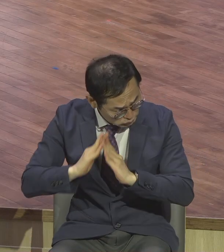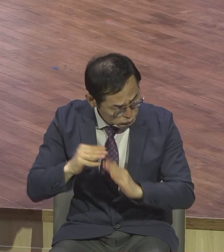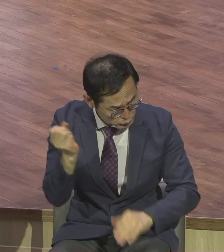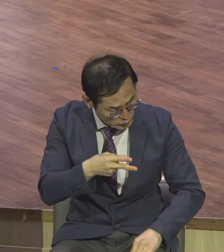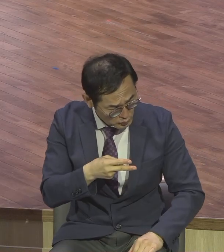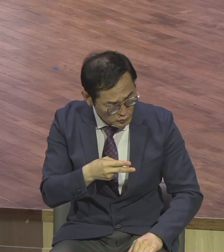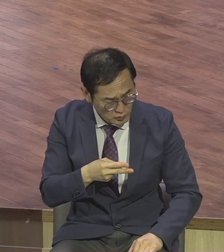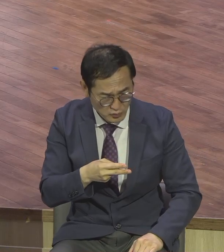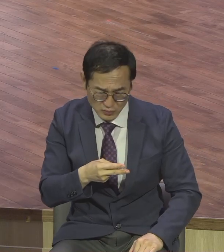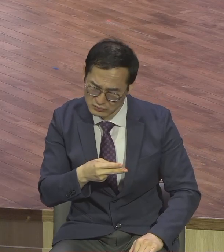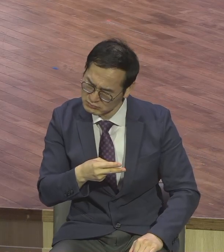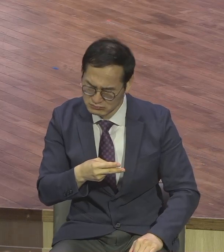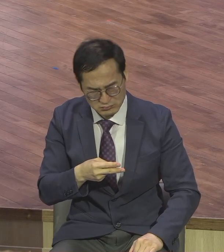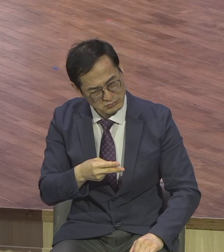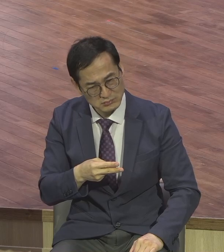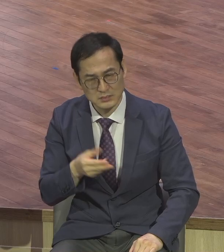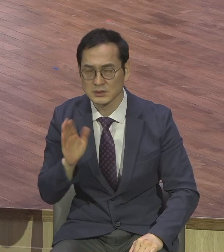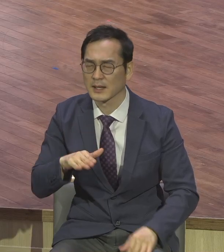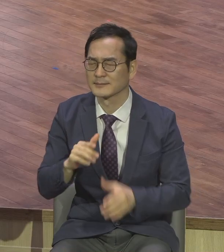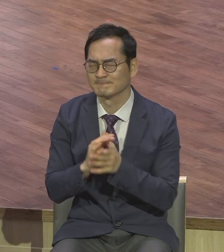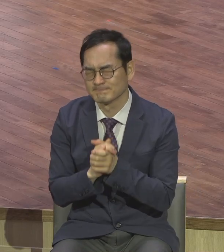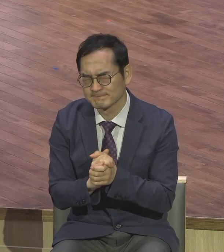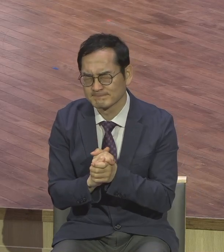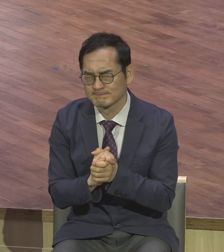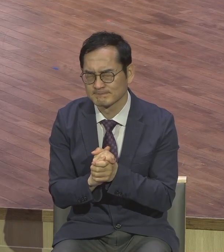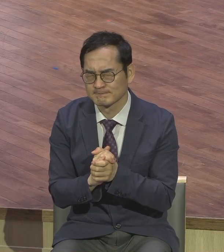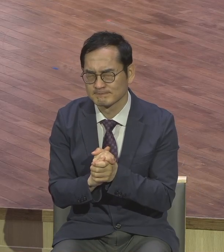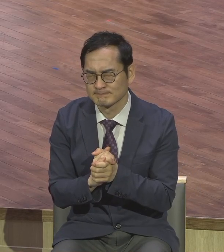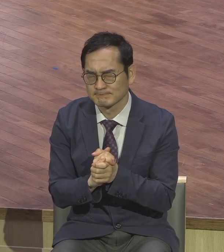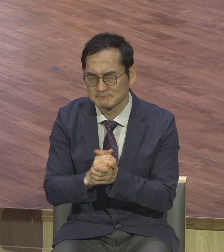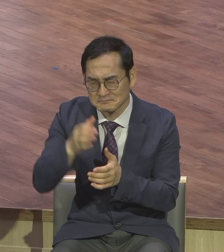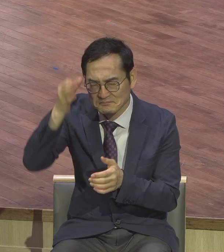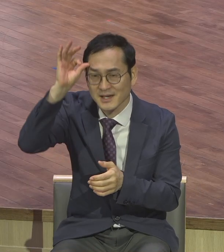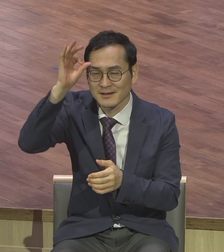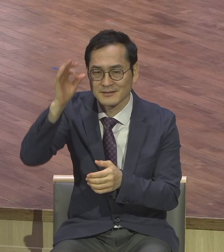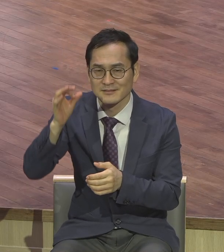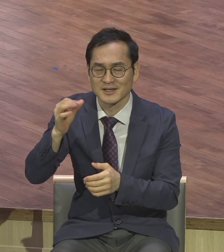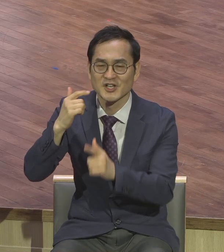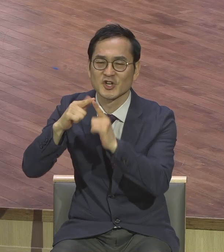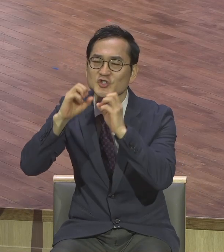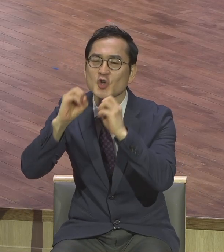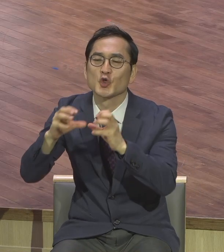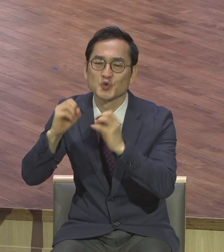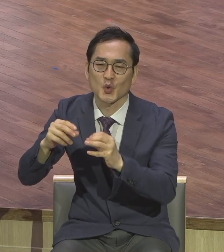기도했는데 하나님이 선교, 물론 국내는 전도지요. 저는